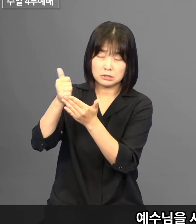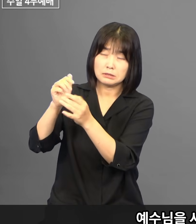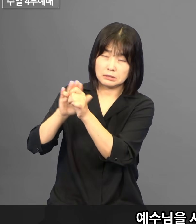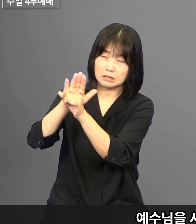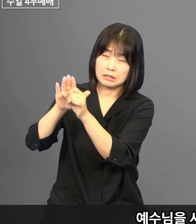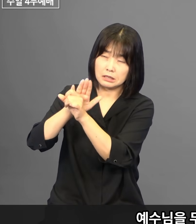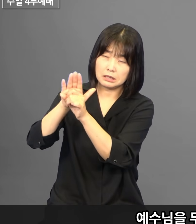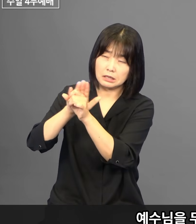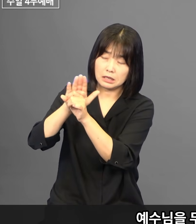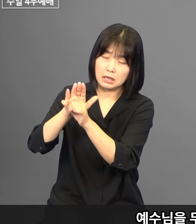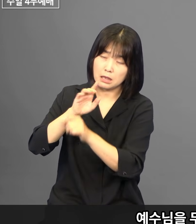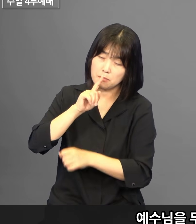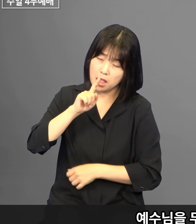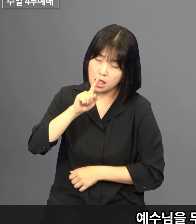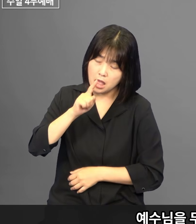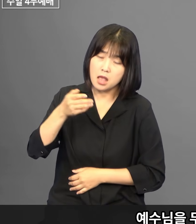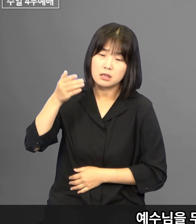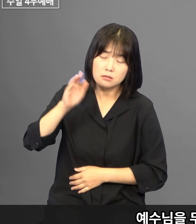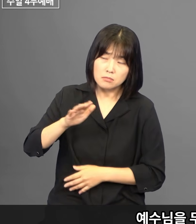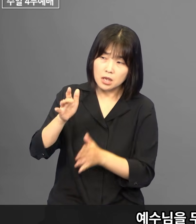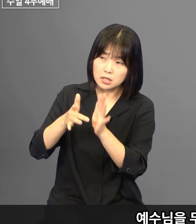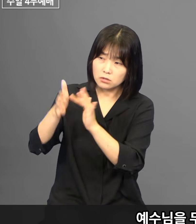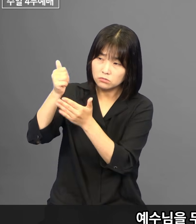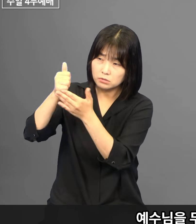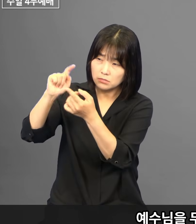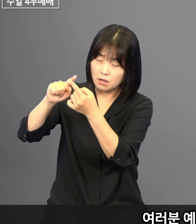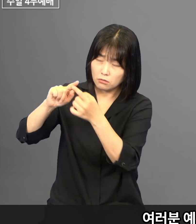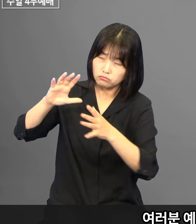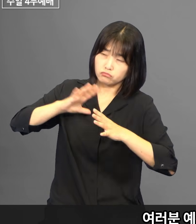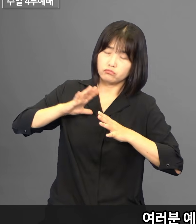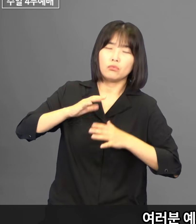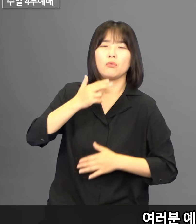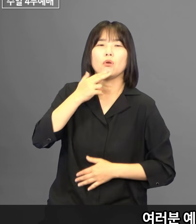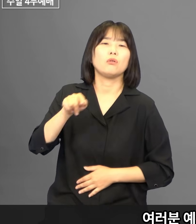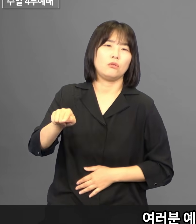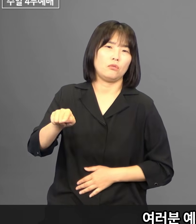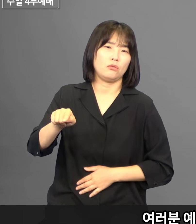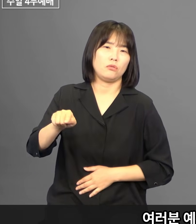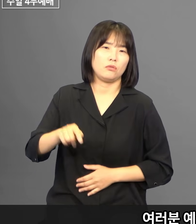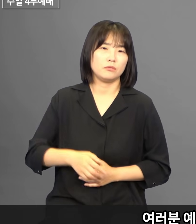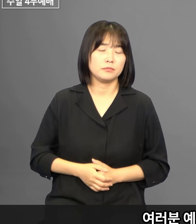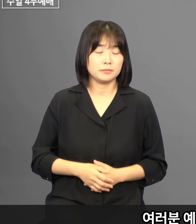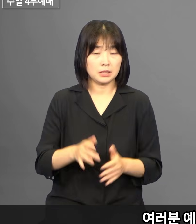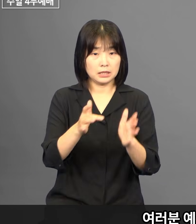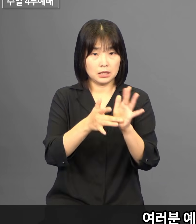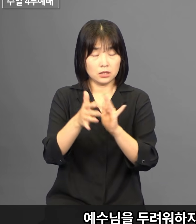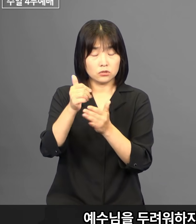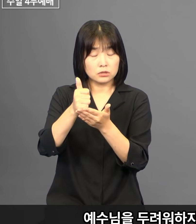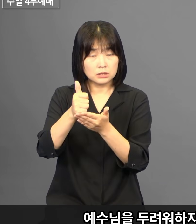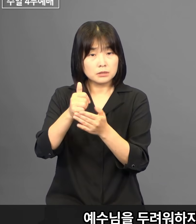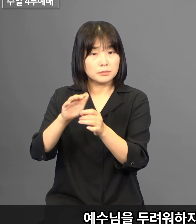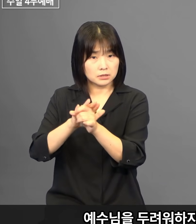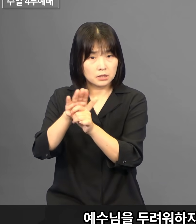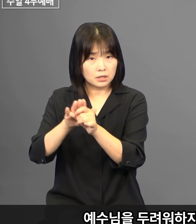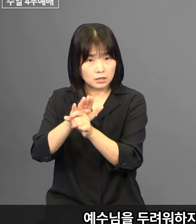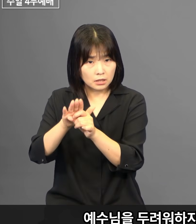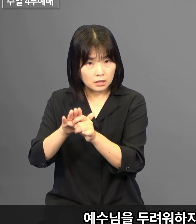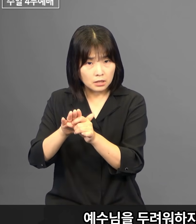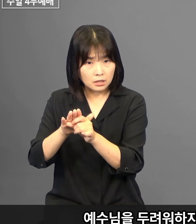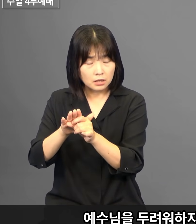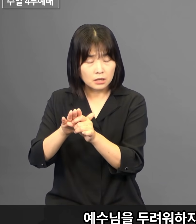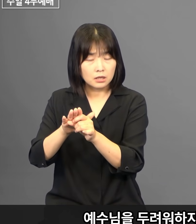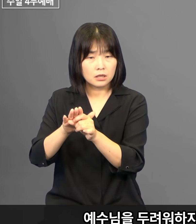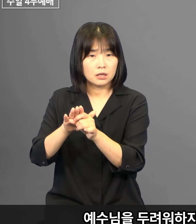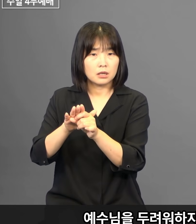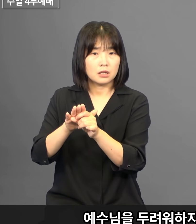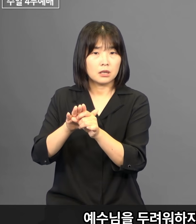하면서도 예수님을 두려워하지 않습니다. 여러분, 예수님을 사랑하면서 예수님을 두려워하지